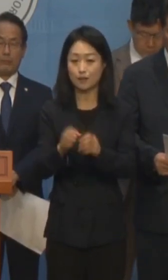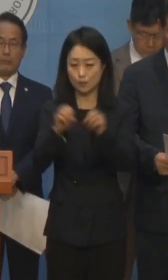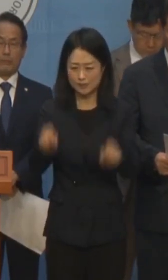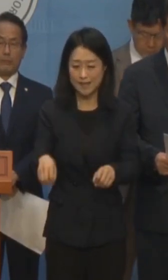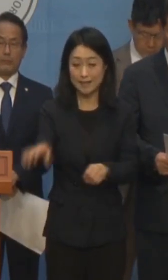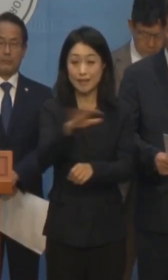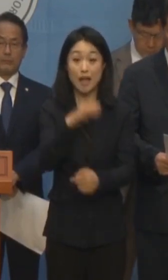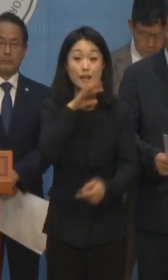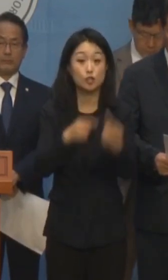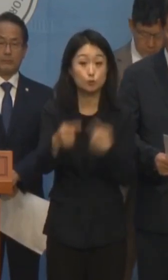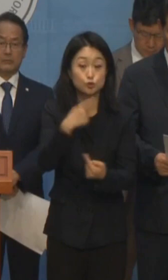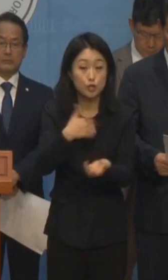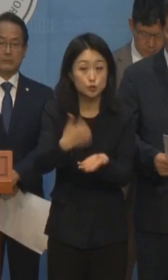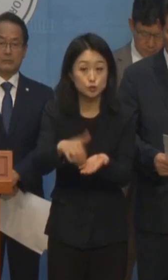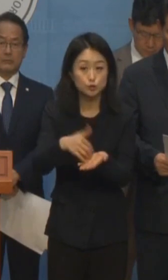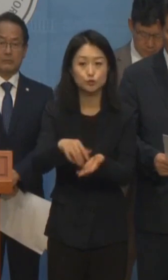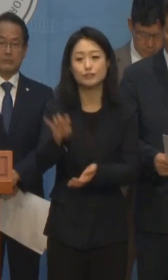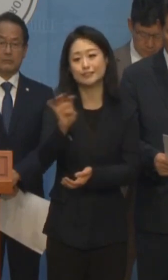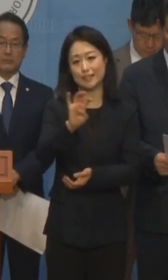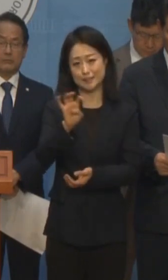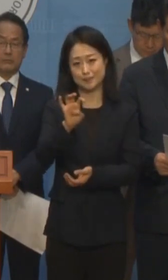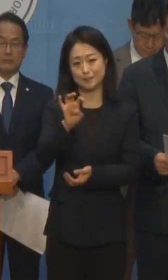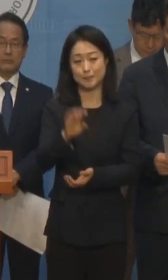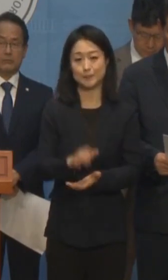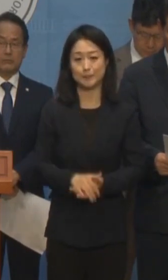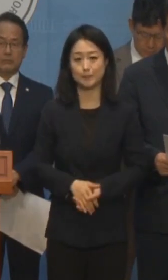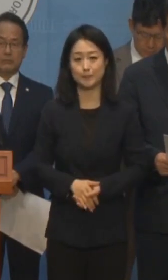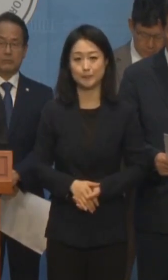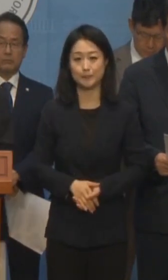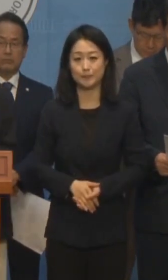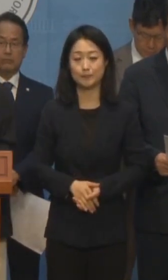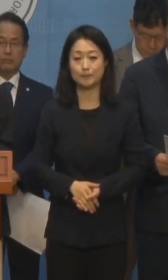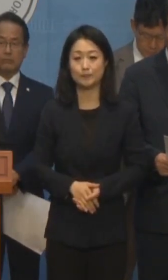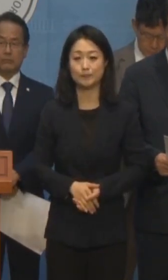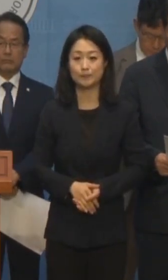접수한 민원이 40여 건을 차지했다.